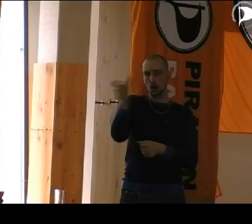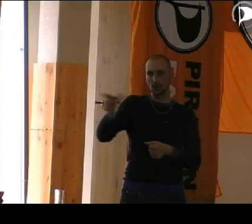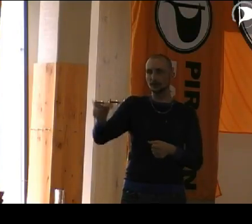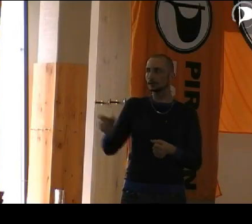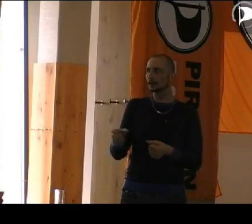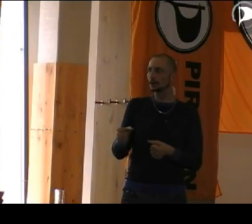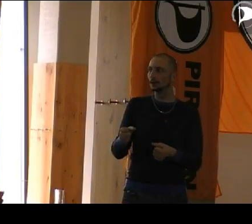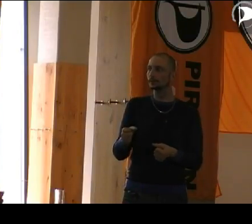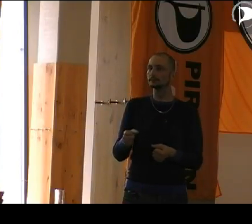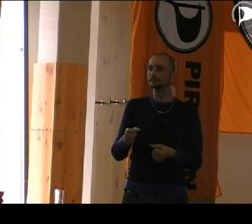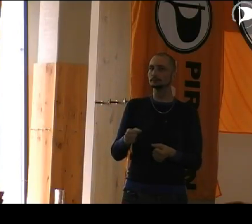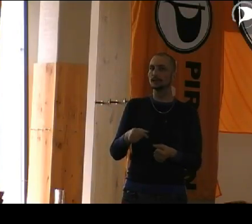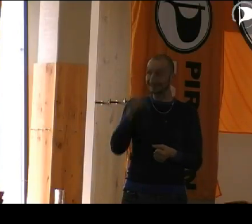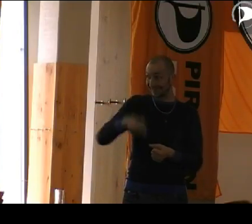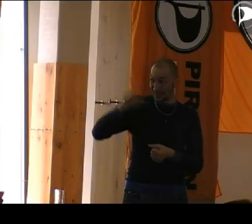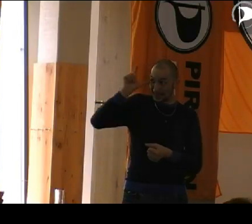ja